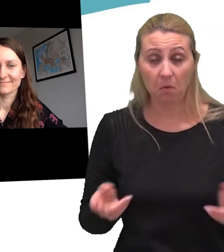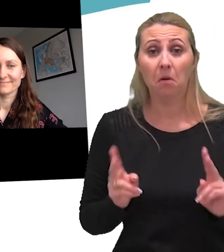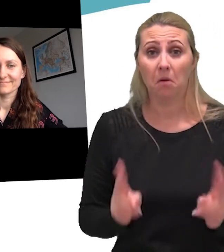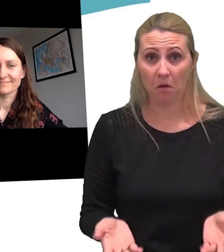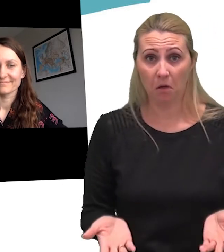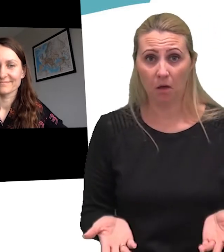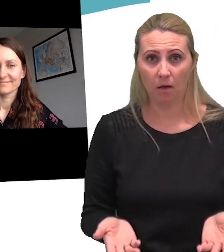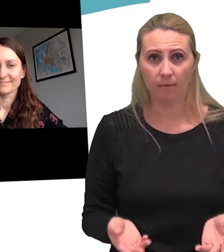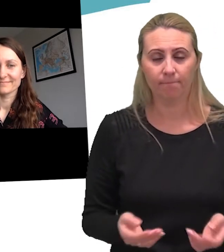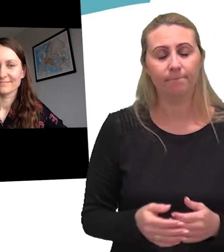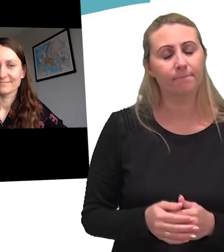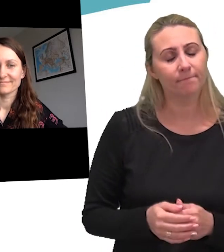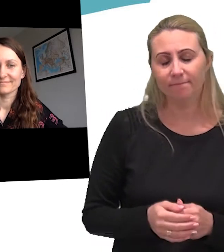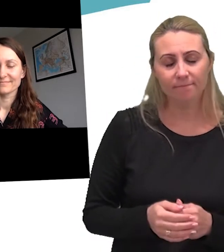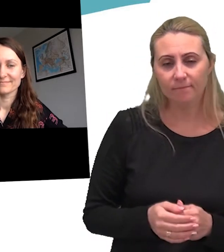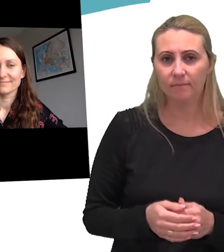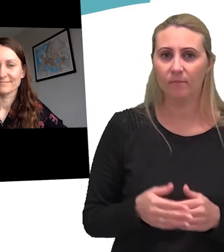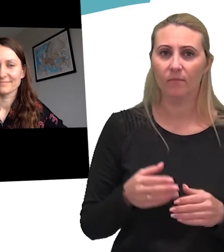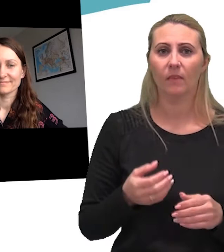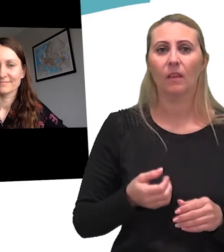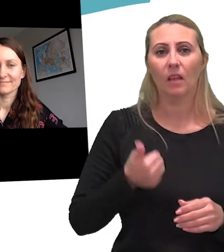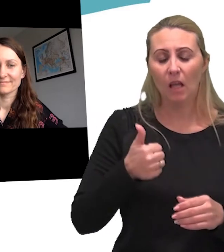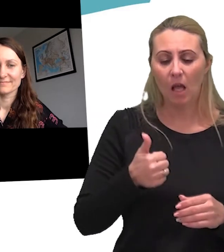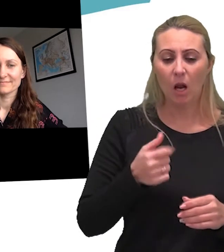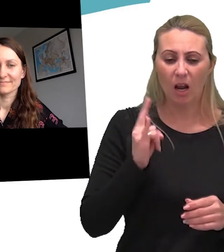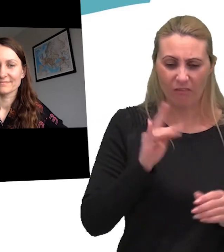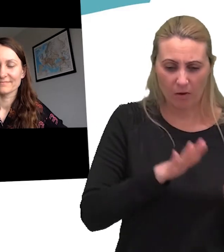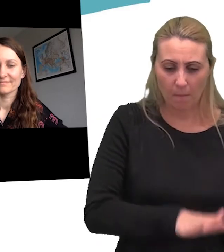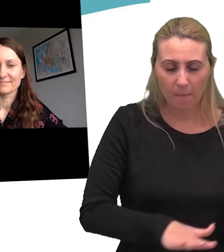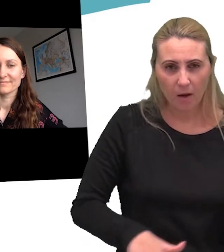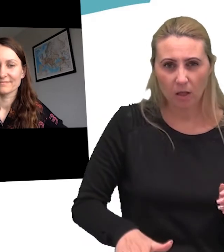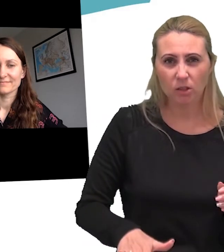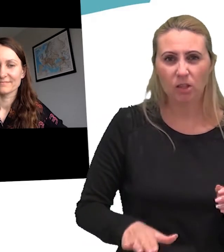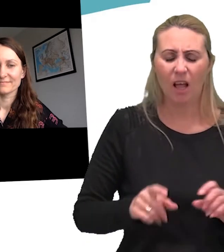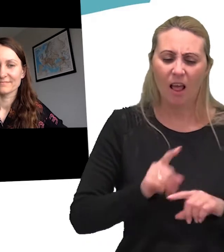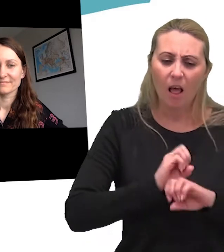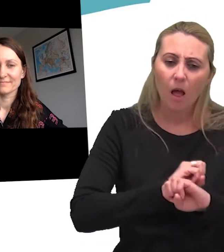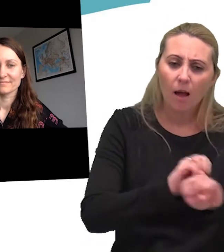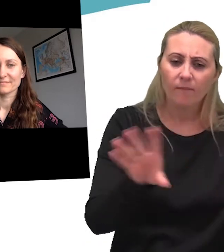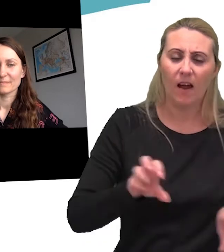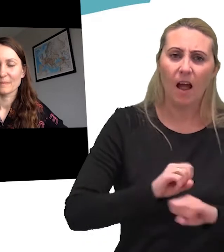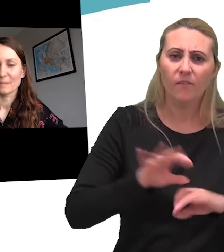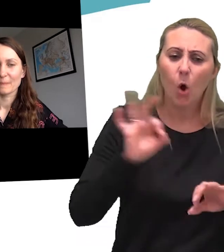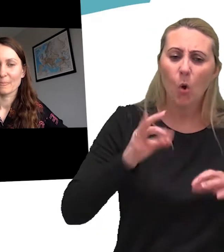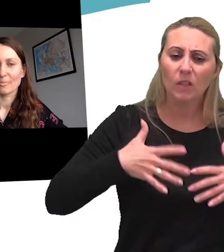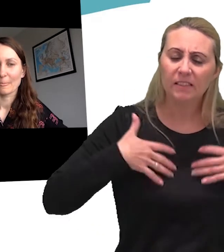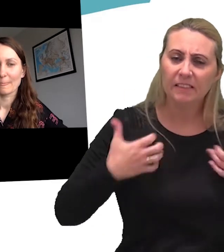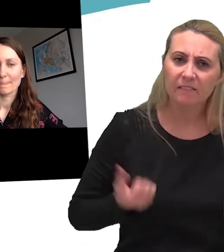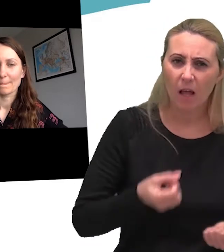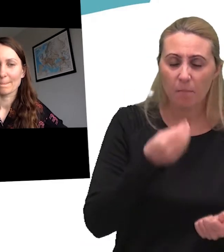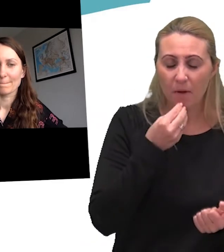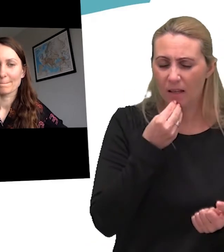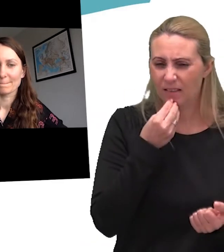Tai daugiau tada, jeigu ypač maži vaikai, tai labai ten aiškinti apie tą sveikatą, mes galim